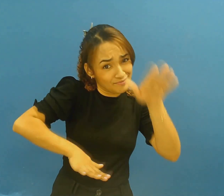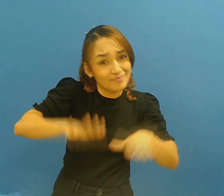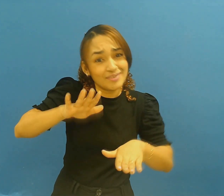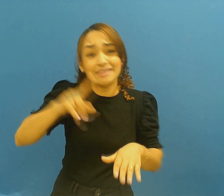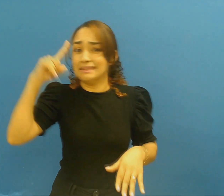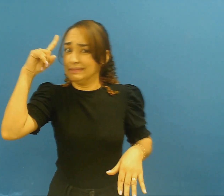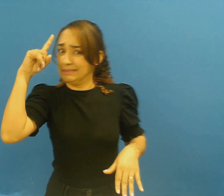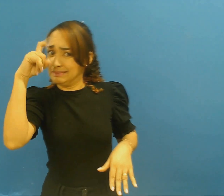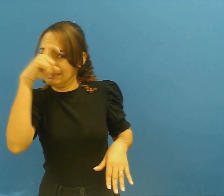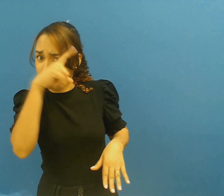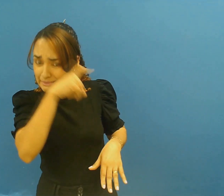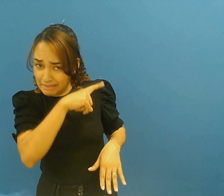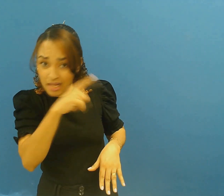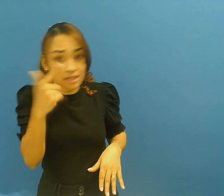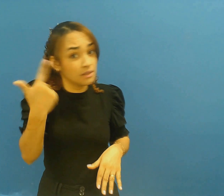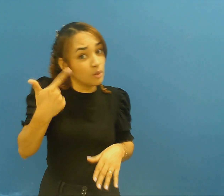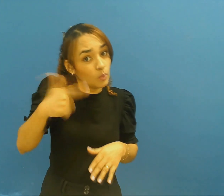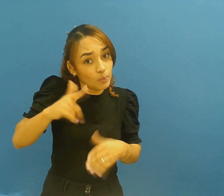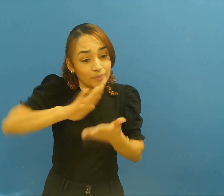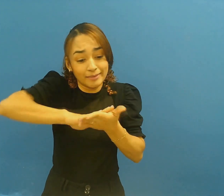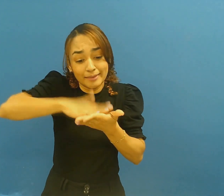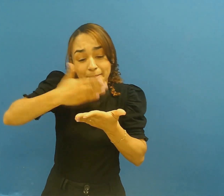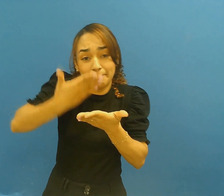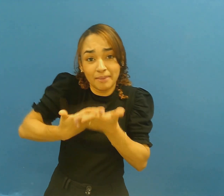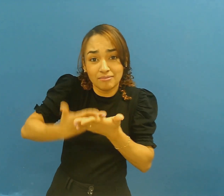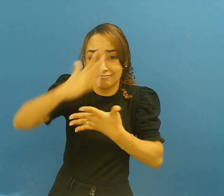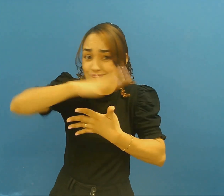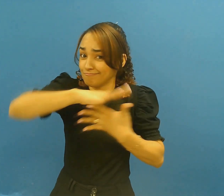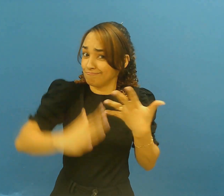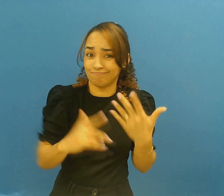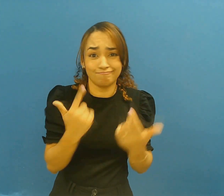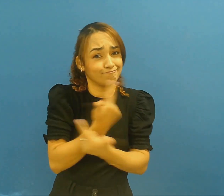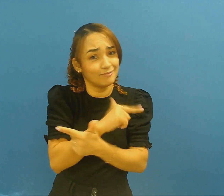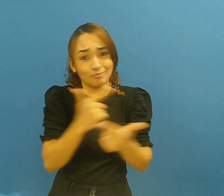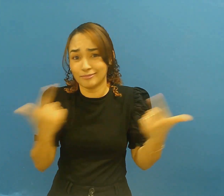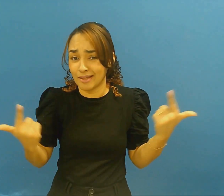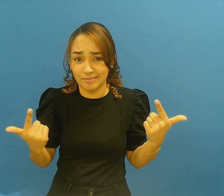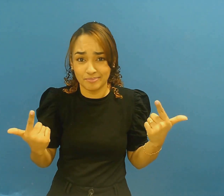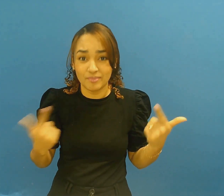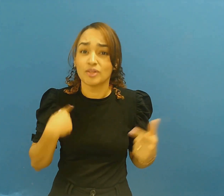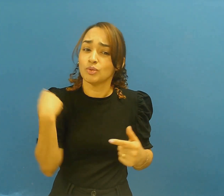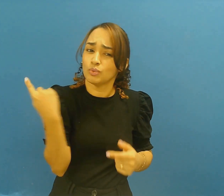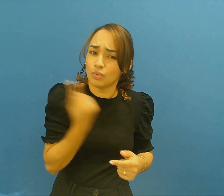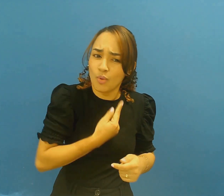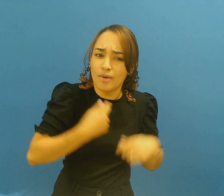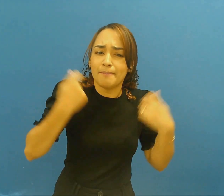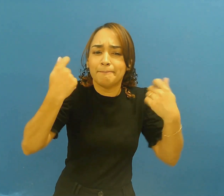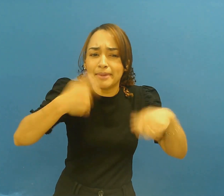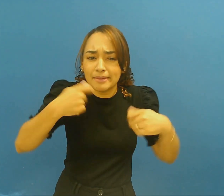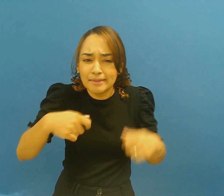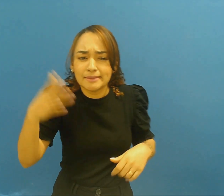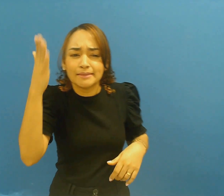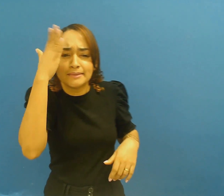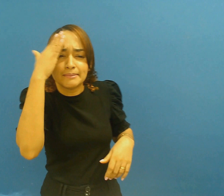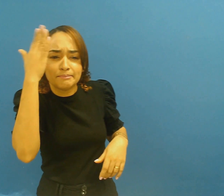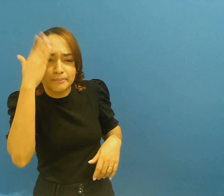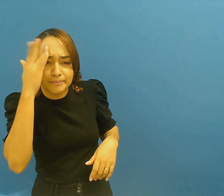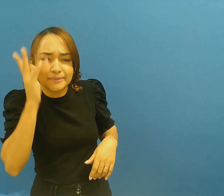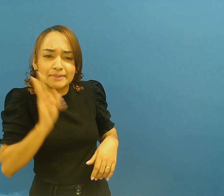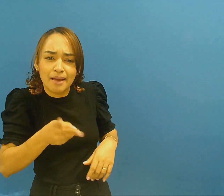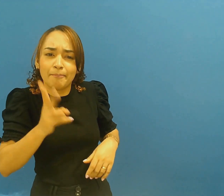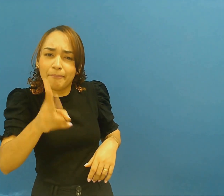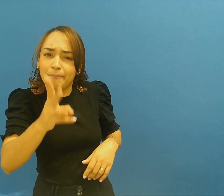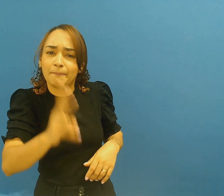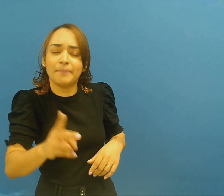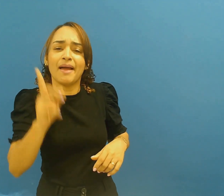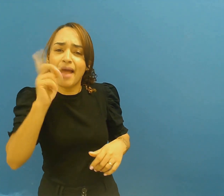nós surdos, às vezes é difícil conhecer essas histórias dos mitos, porque nem sempre tem interpretação